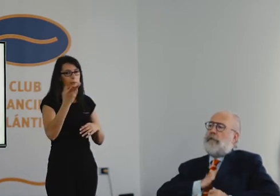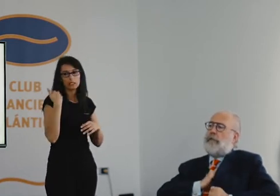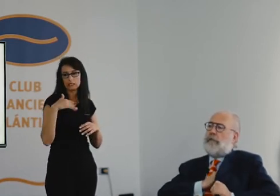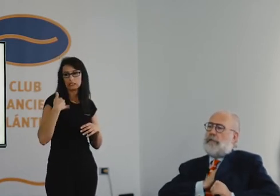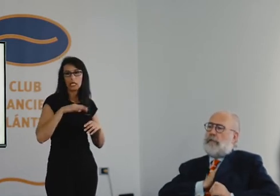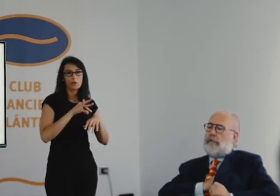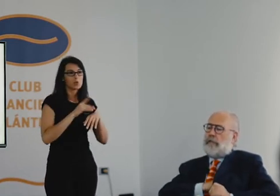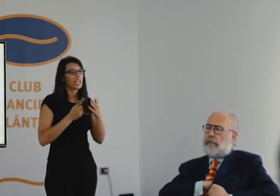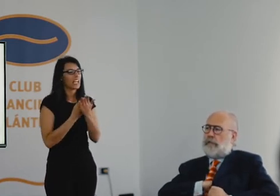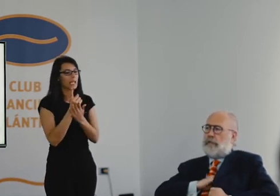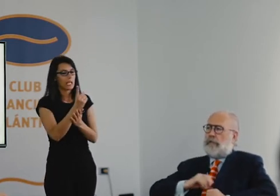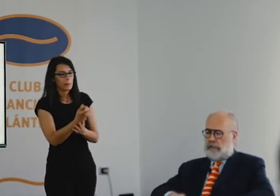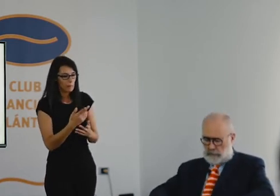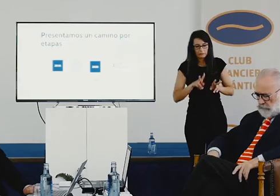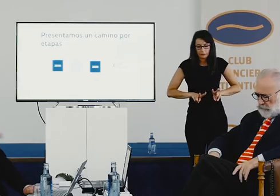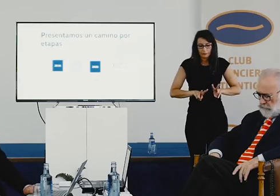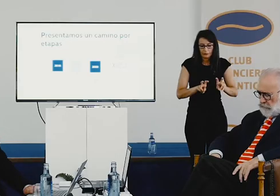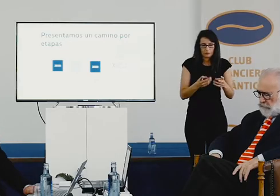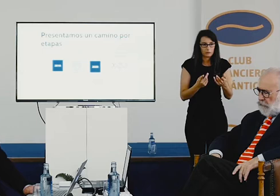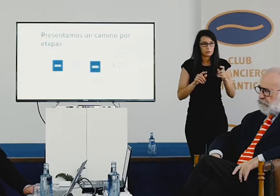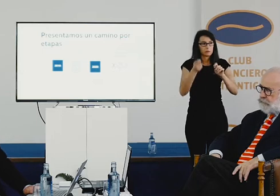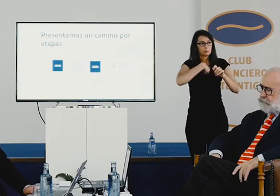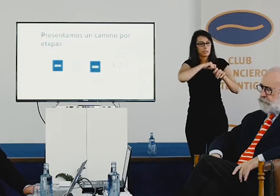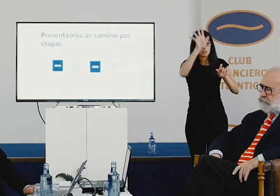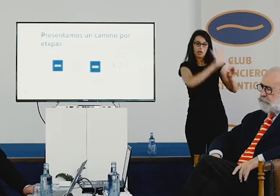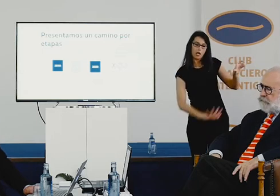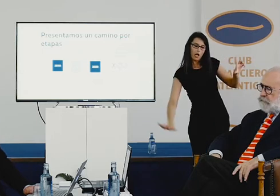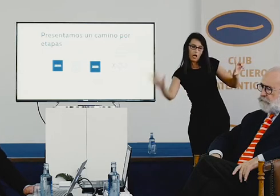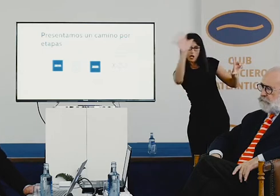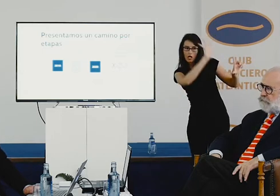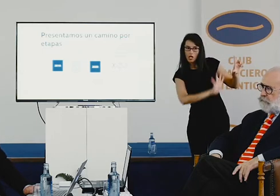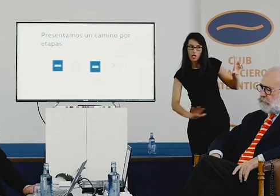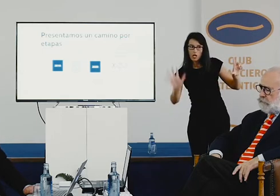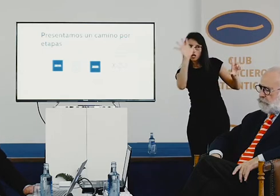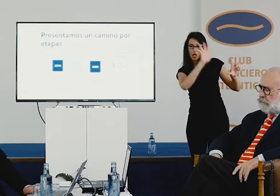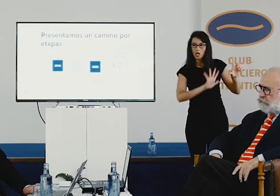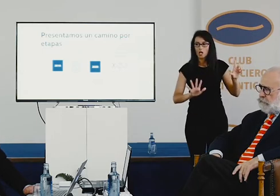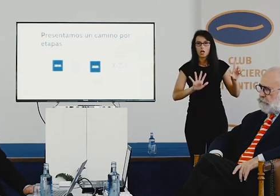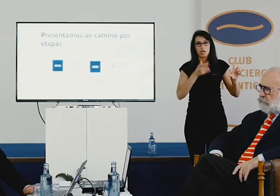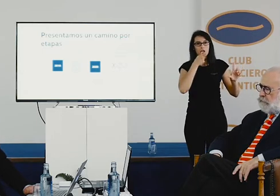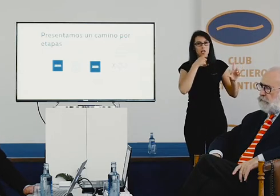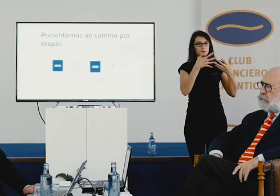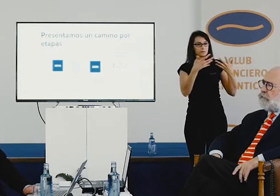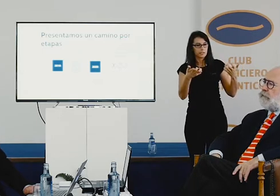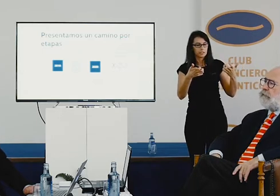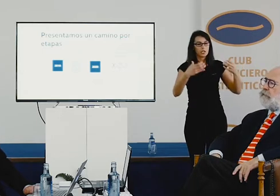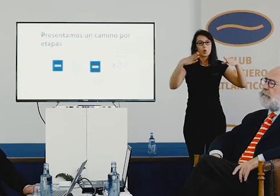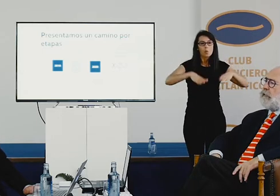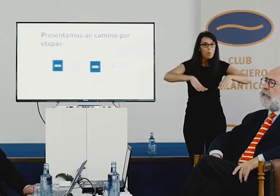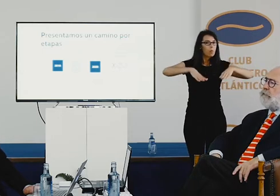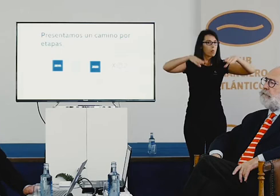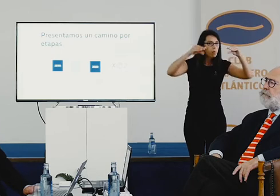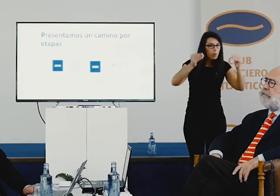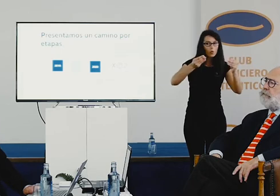El GPS era incipiente. Atravesar la península, Fromista, todo aquello, San Martín de Fromista, por toda aquella parte, por Burgos, sí que no